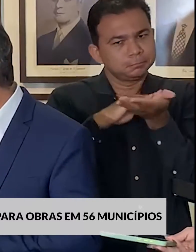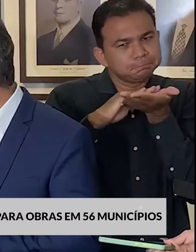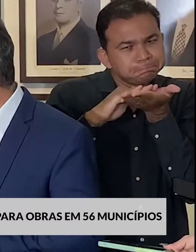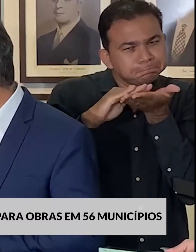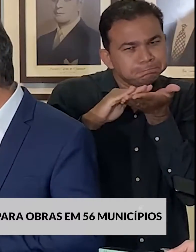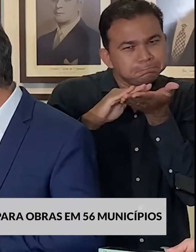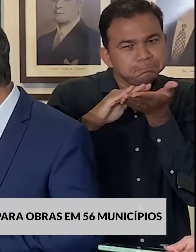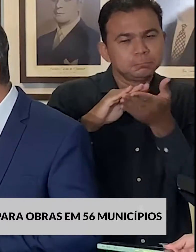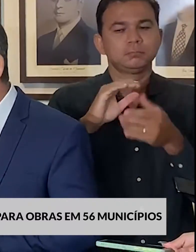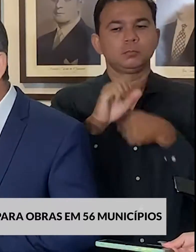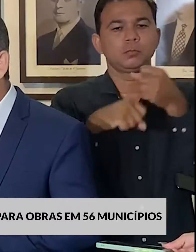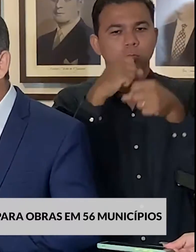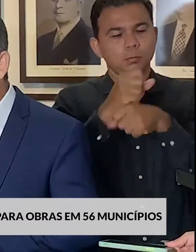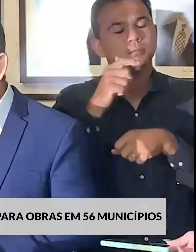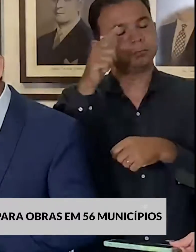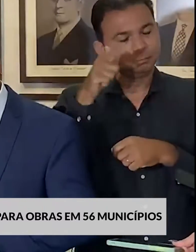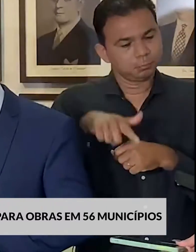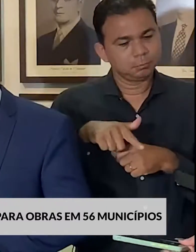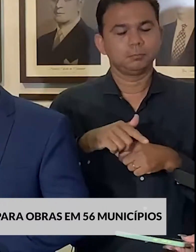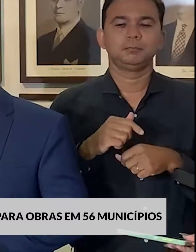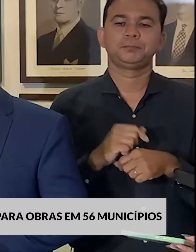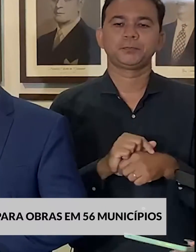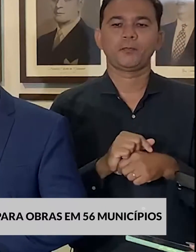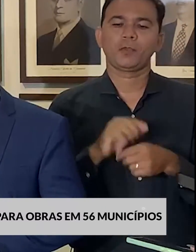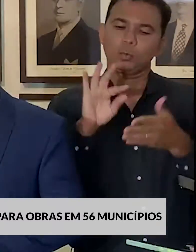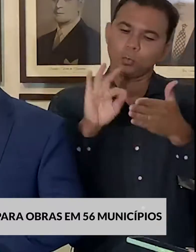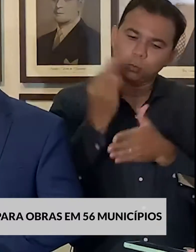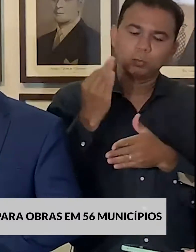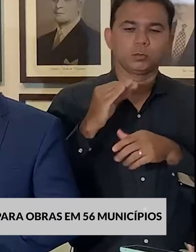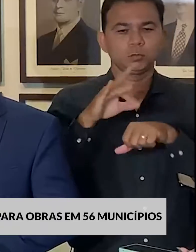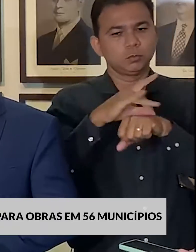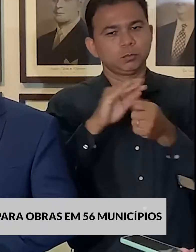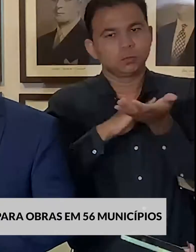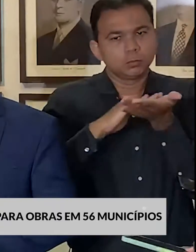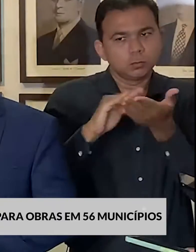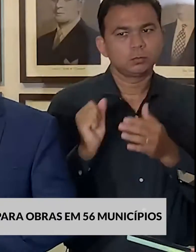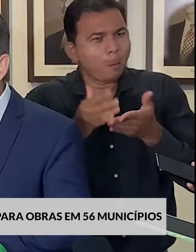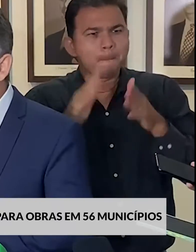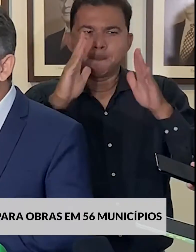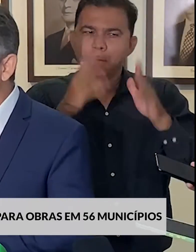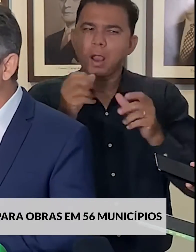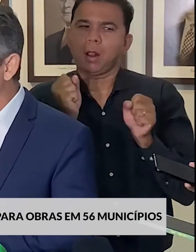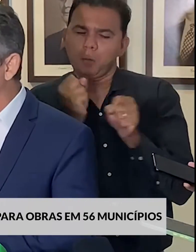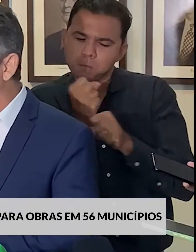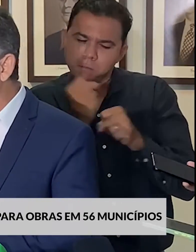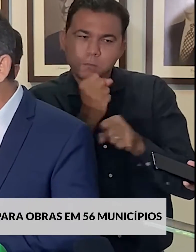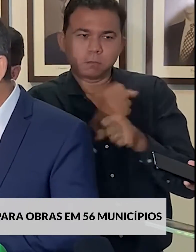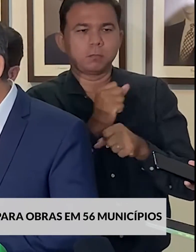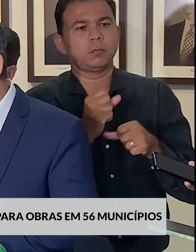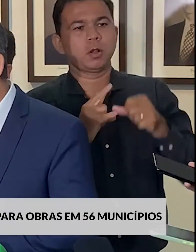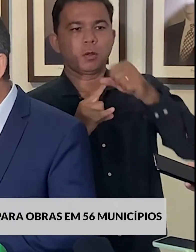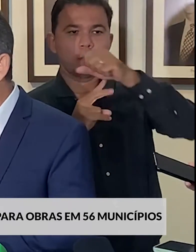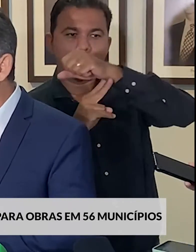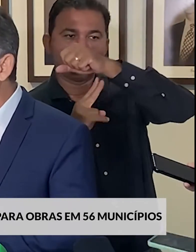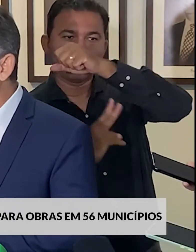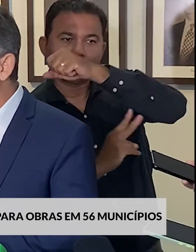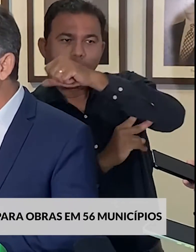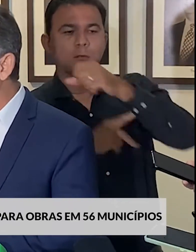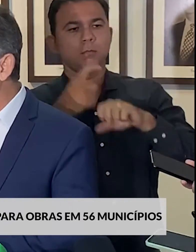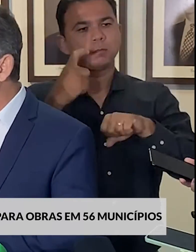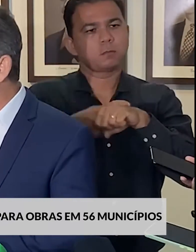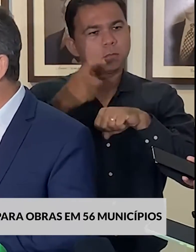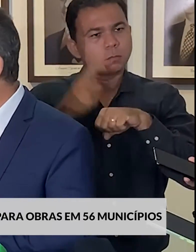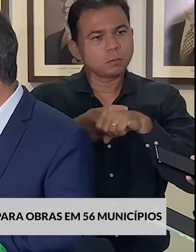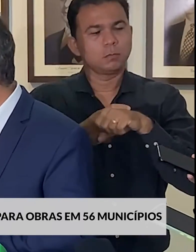vem. Nos próximos dias nós teremos novas ordens de serviços, rodovias importantes, estruturantes, nós teremos pontes de concreto,